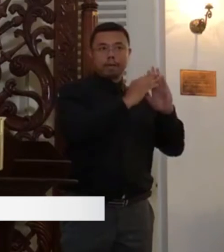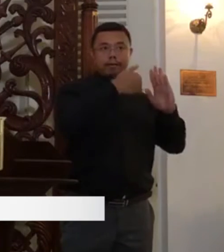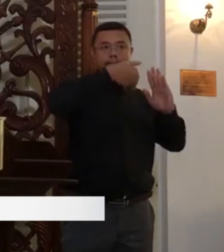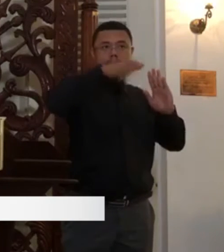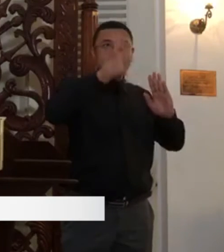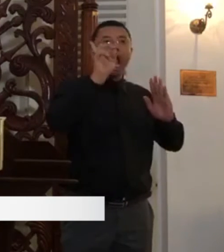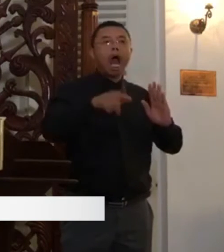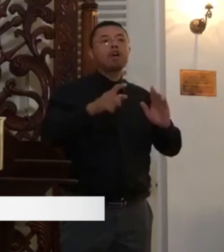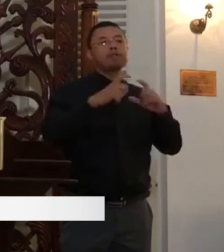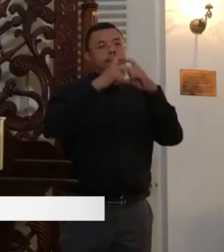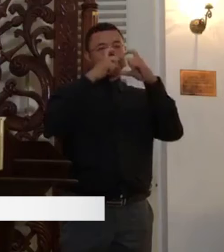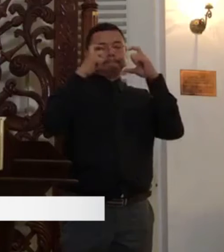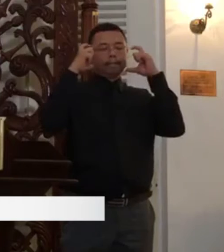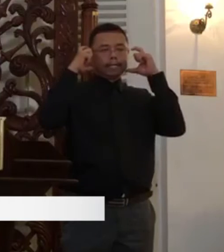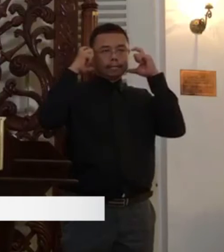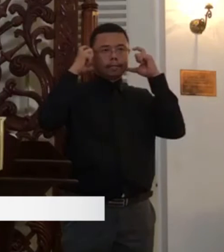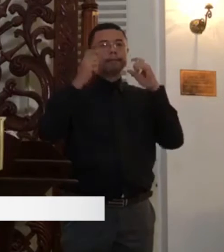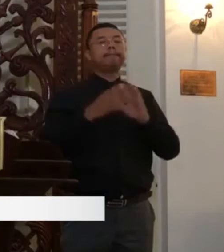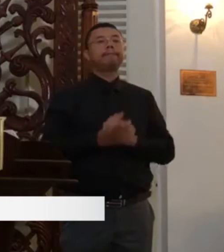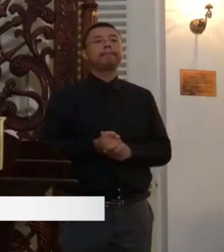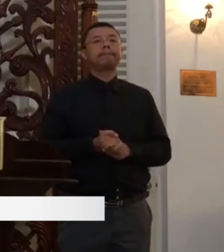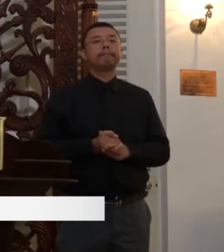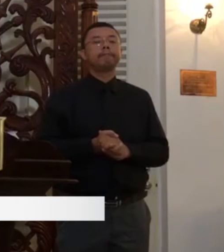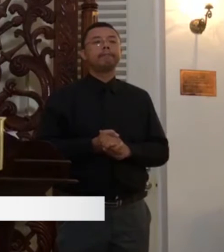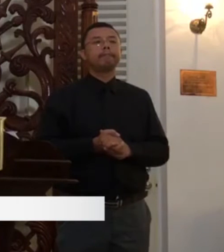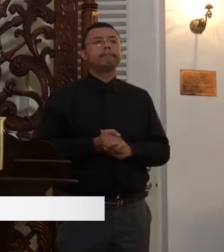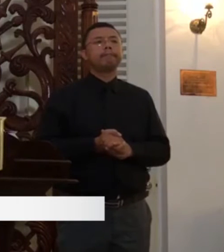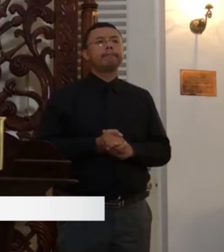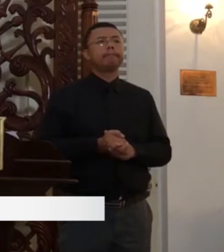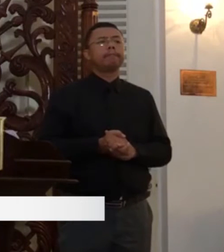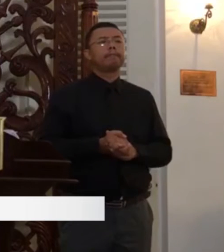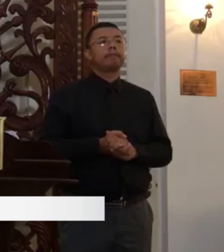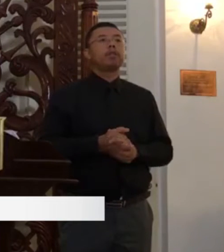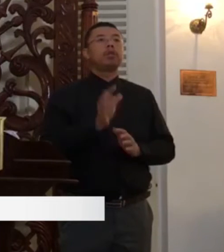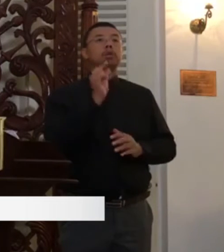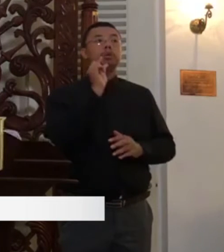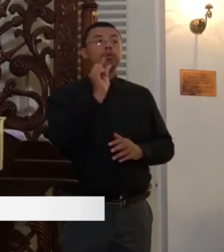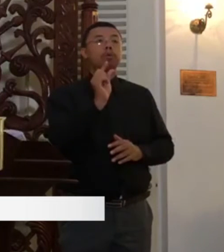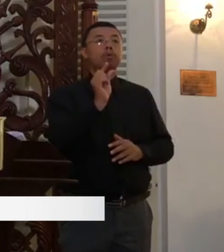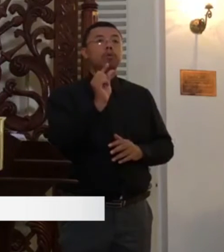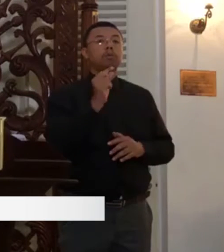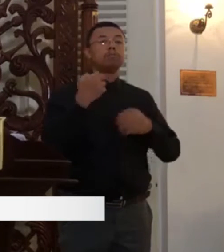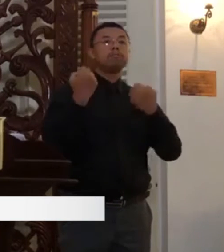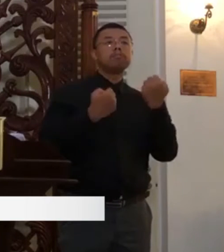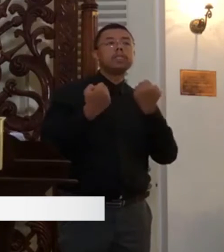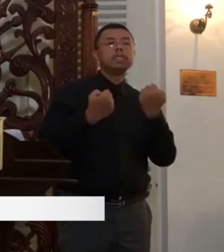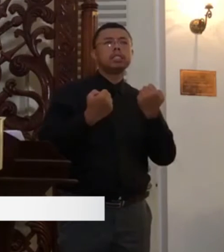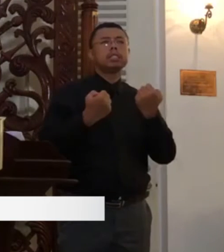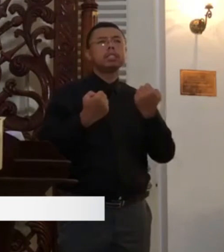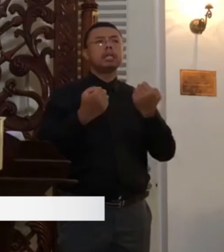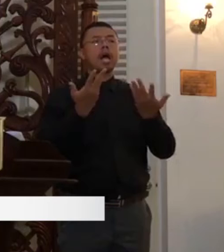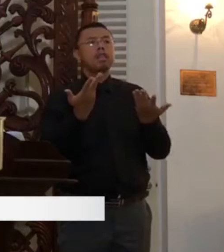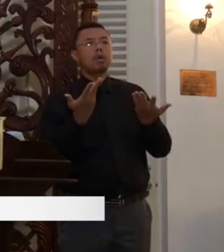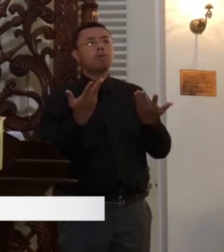wajib untuk menggunakan masker. Kemudian untuk kendaraan